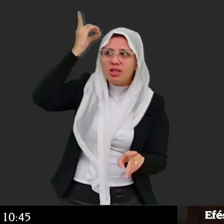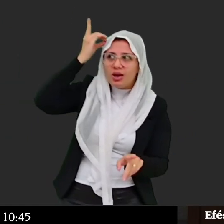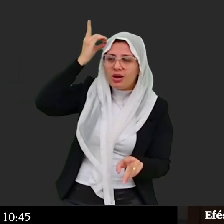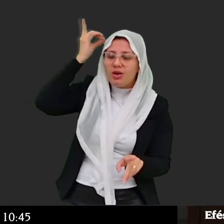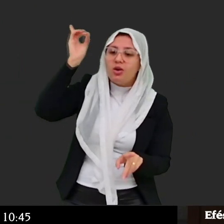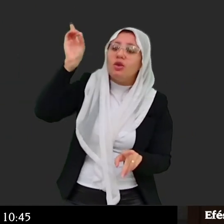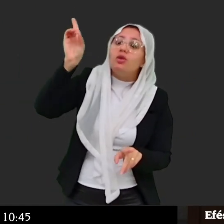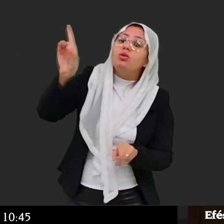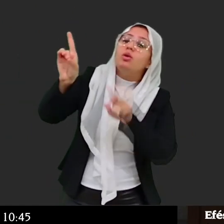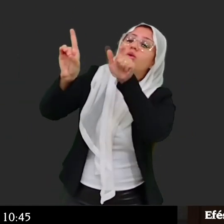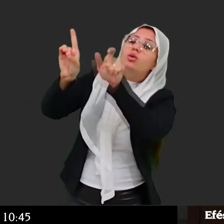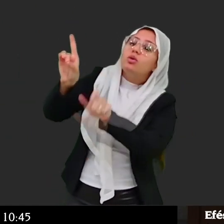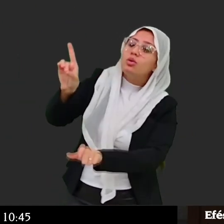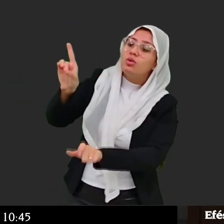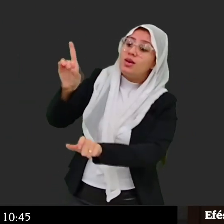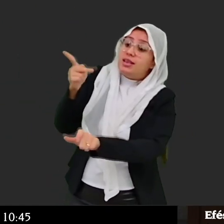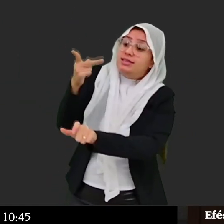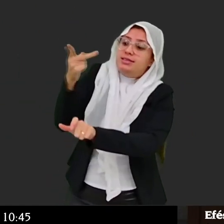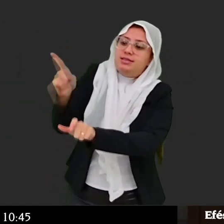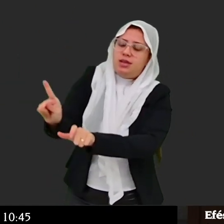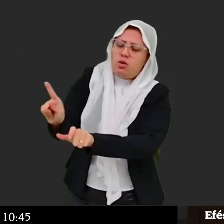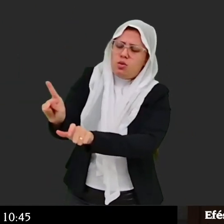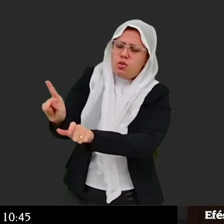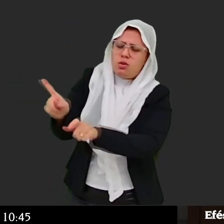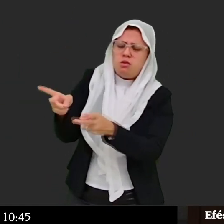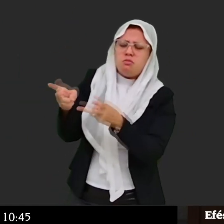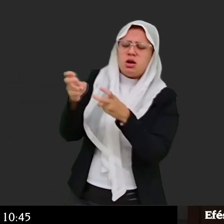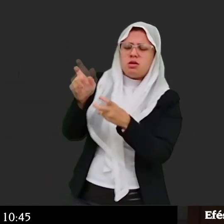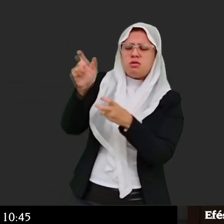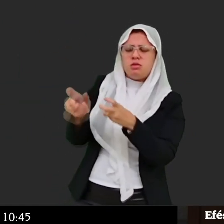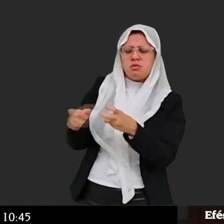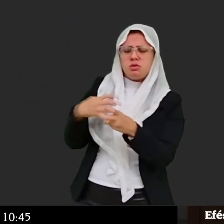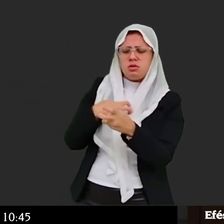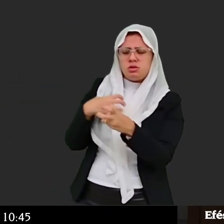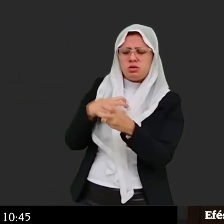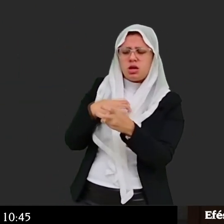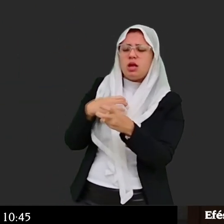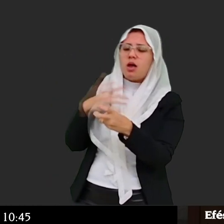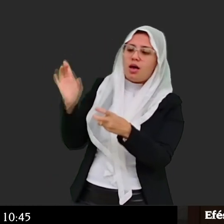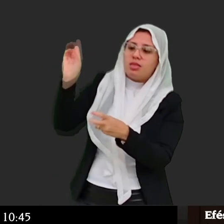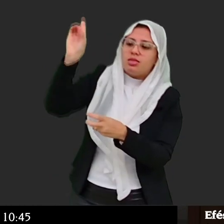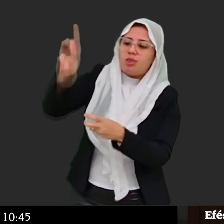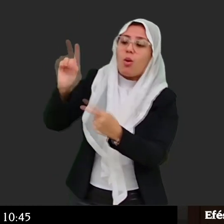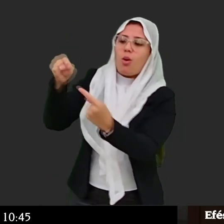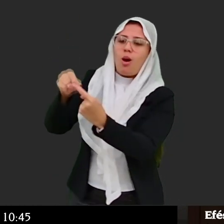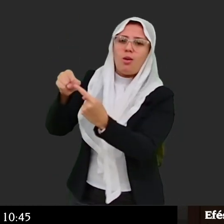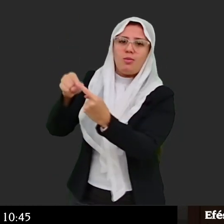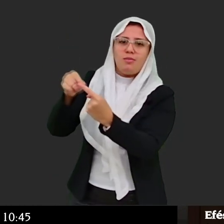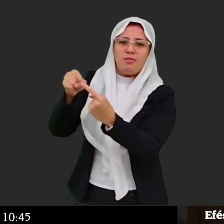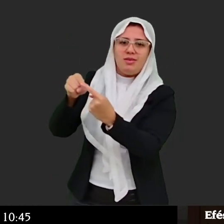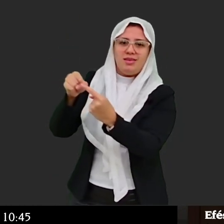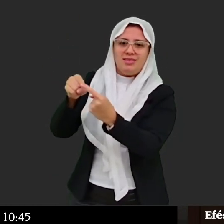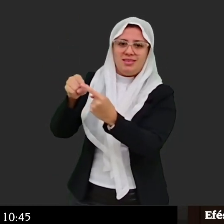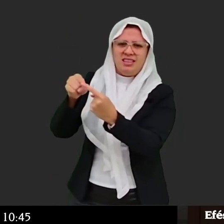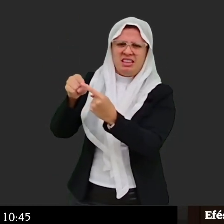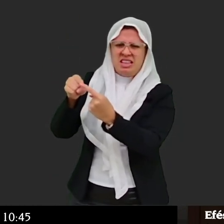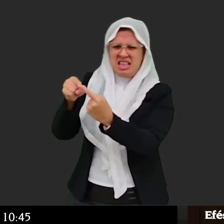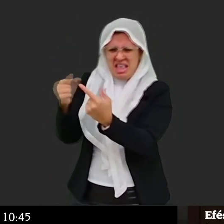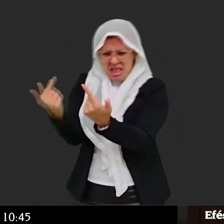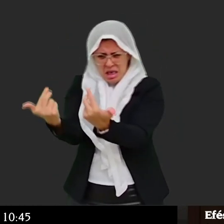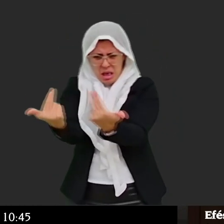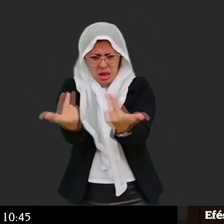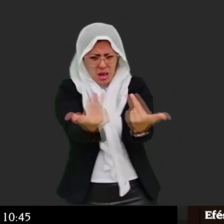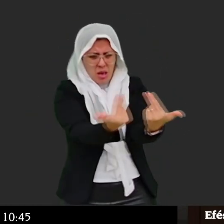é para cada um, segundo o tamanho que Deus achou que devia lhe conceder. Então, não são todos